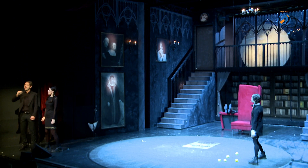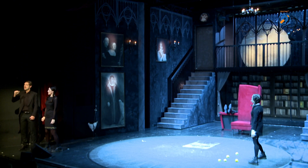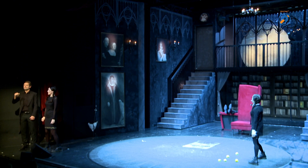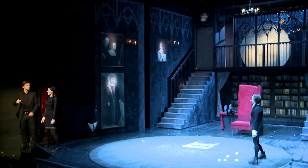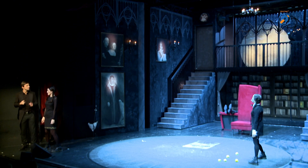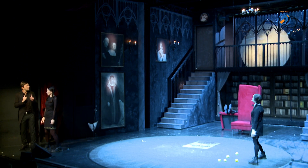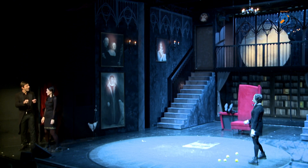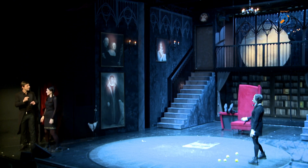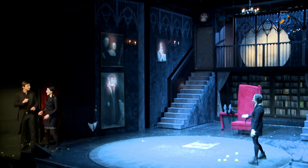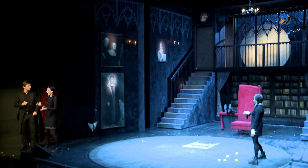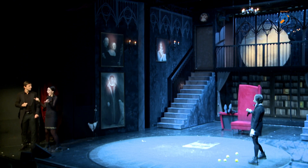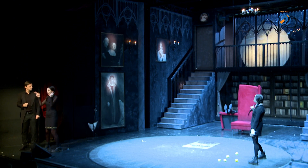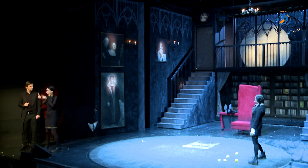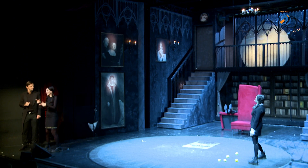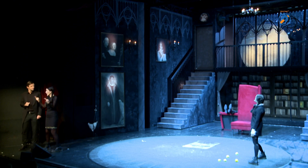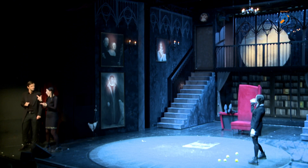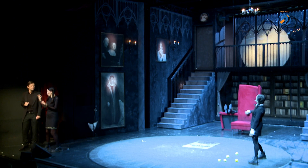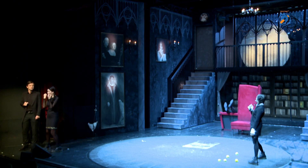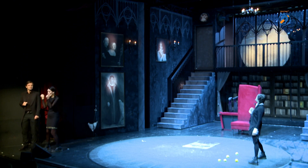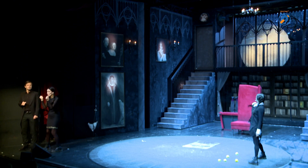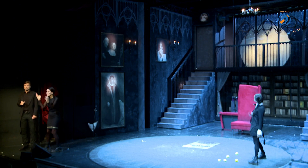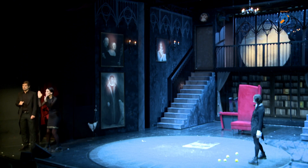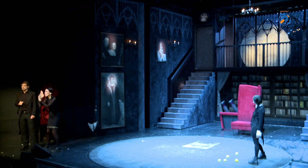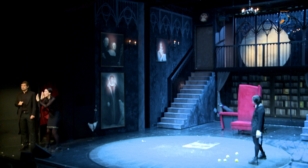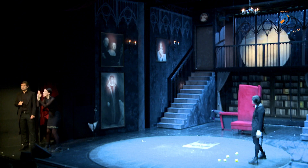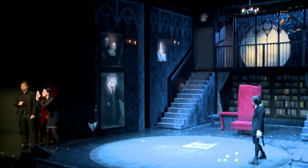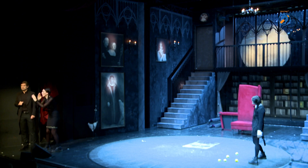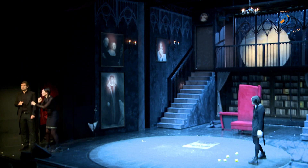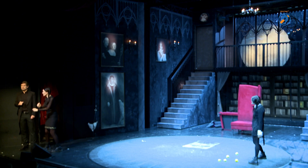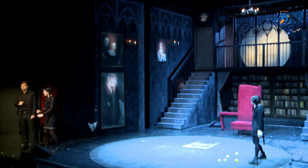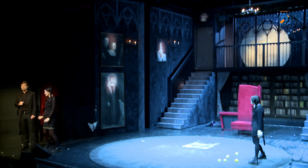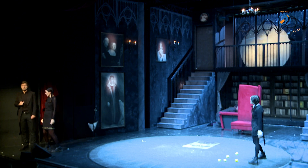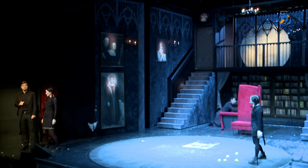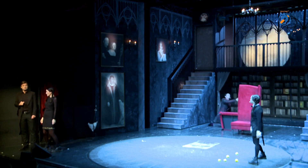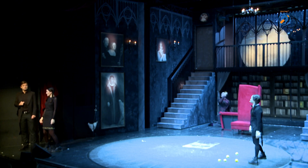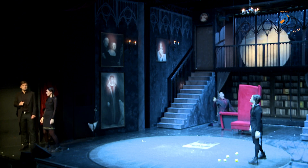Kaj? A lahko obdržiš skrivnost?